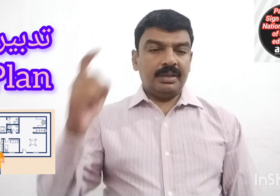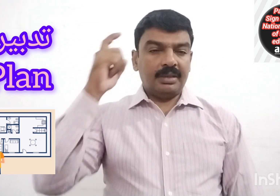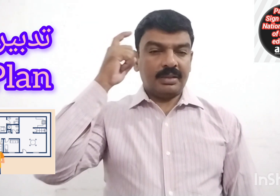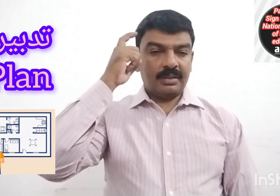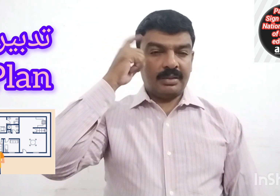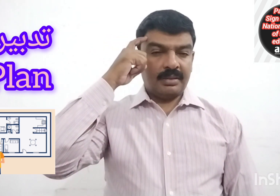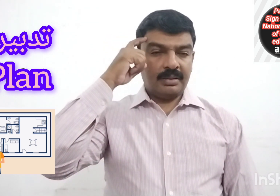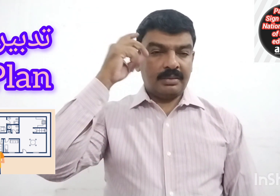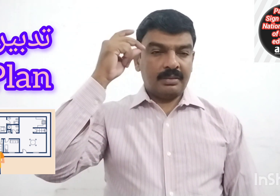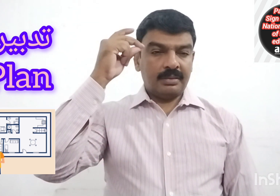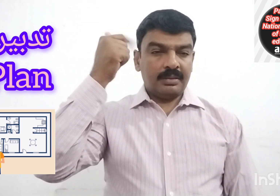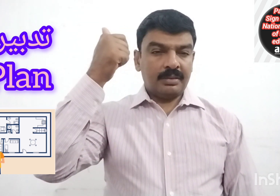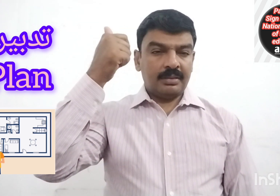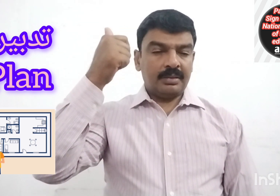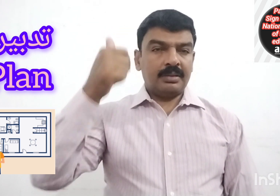तदबीर।